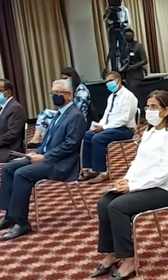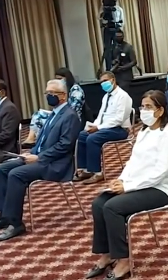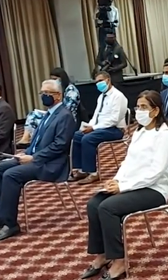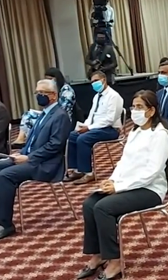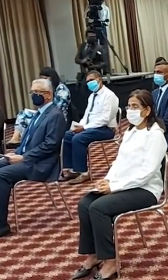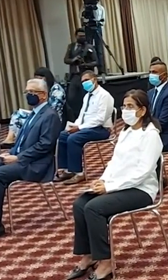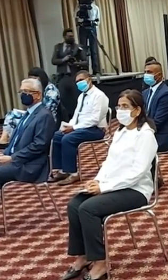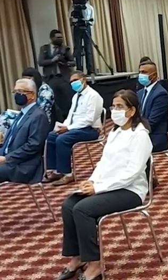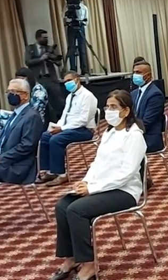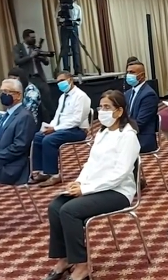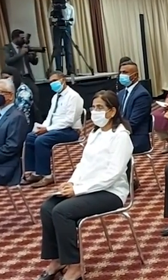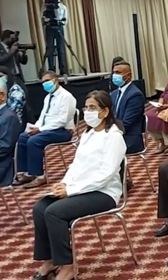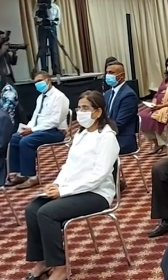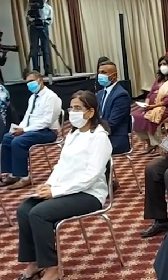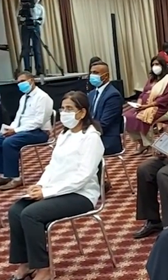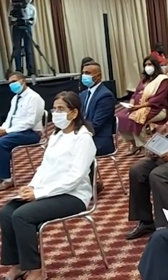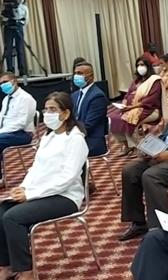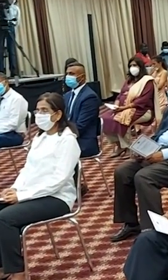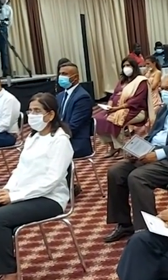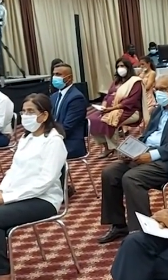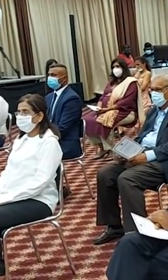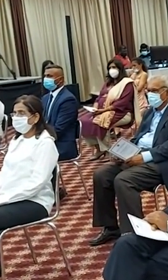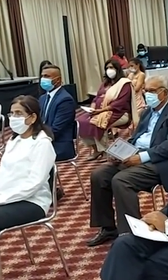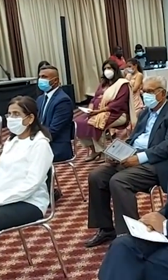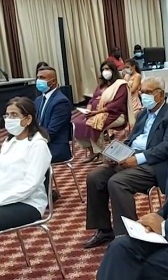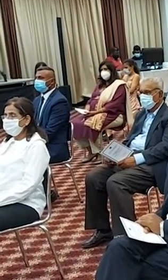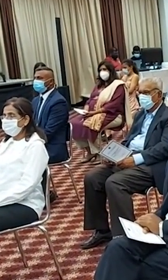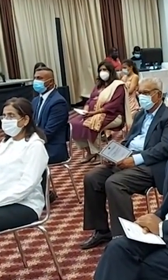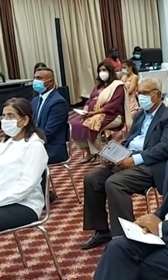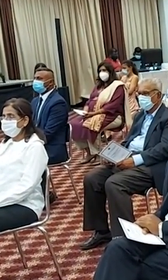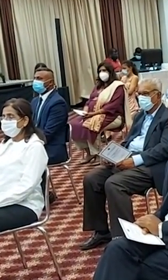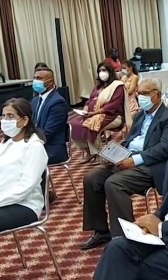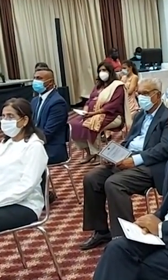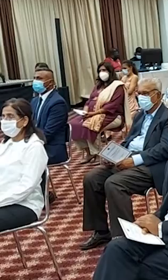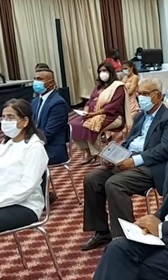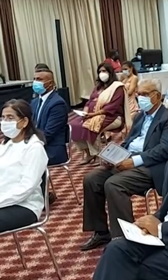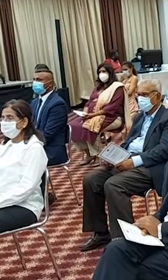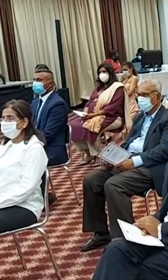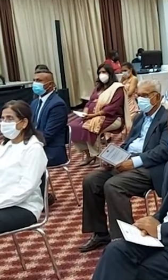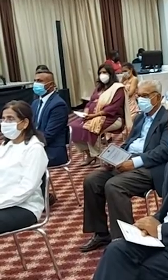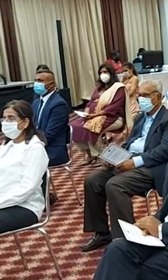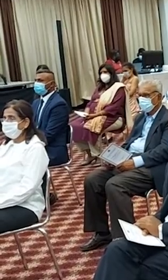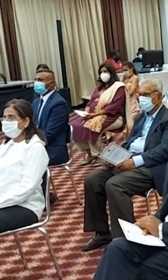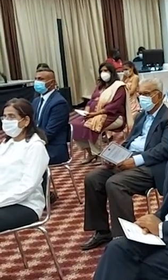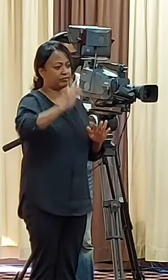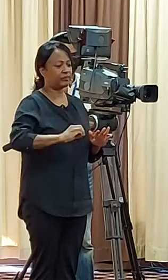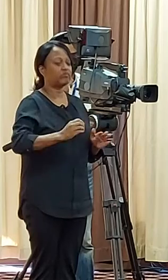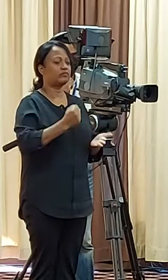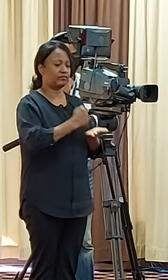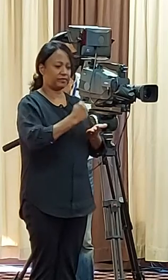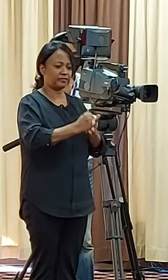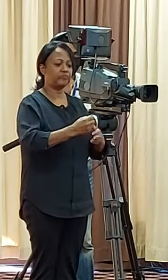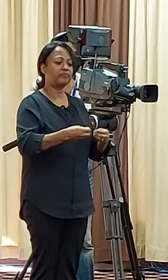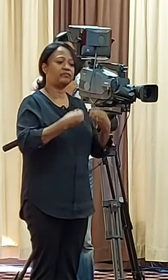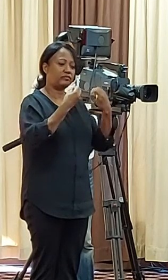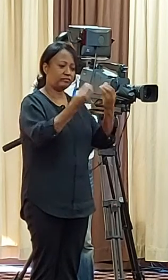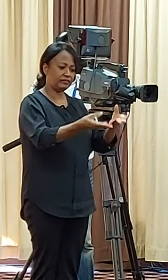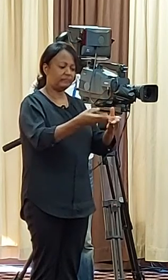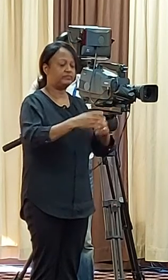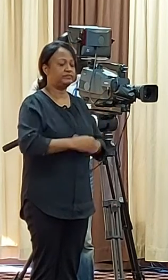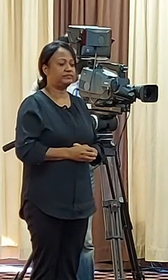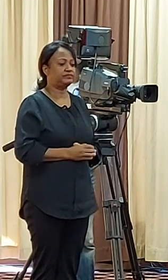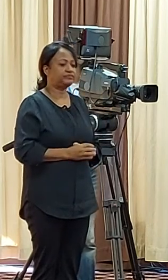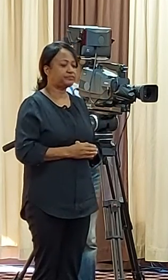N'importe quels enfants qui souffrent d'un handicap de 60% des gains sous pension invalide. Les bons vous mentionnez